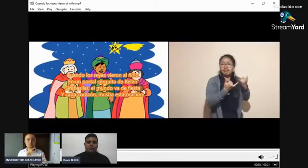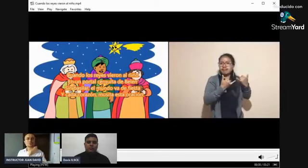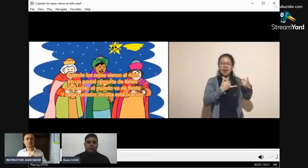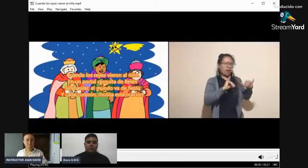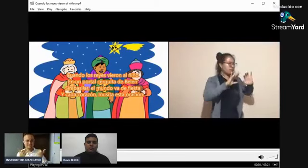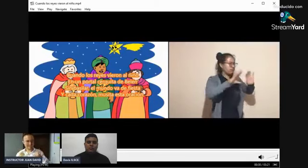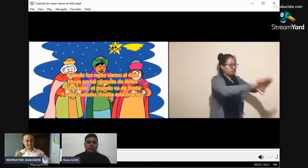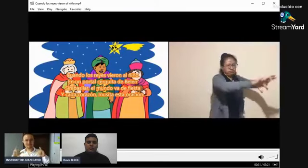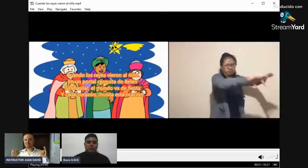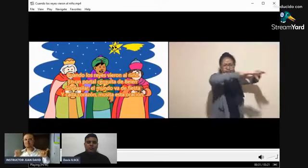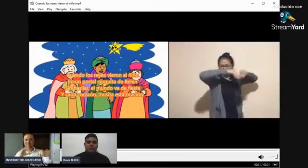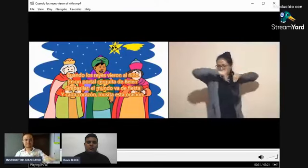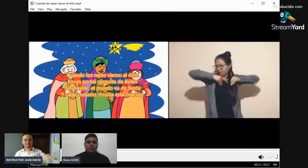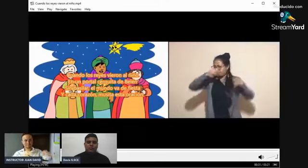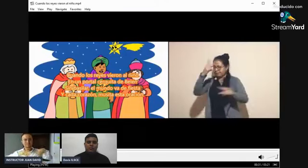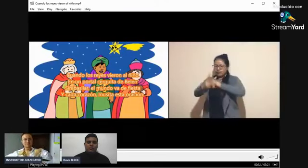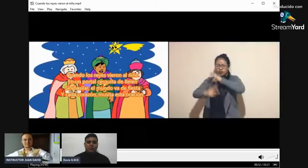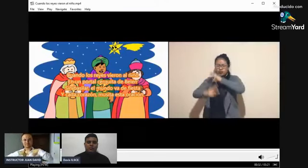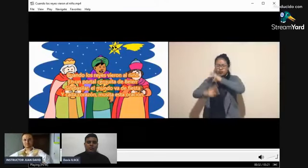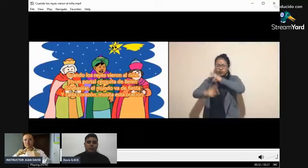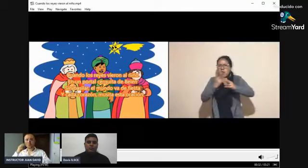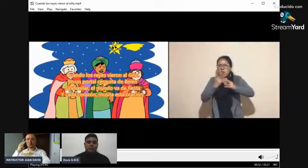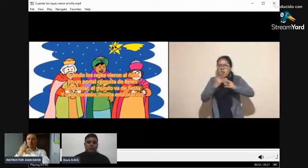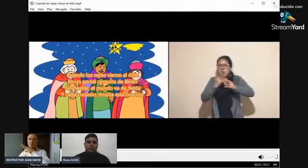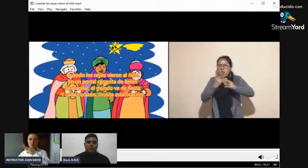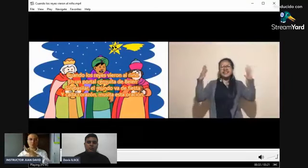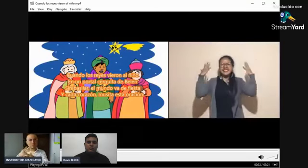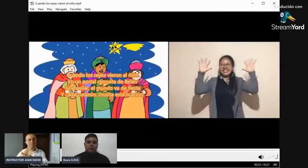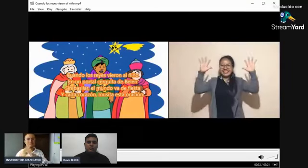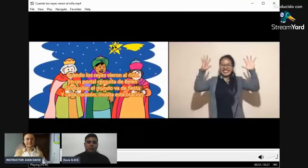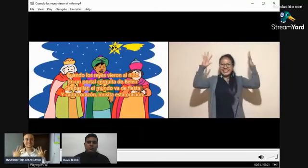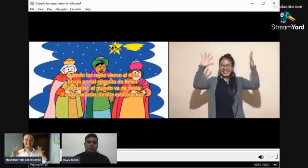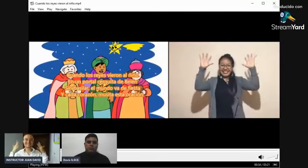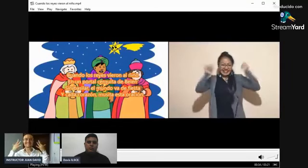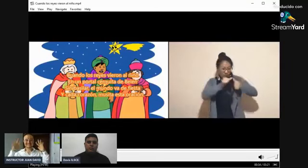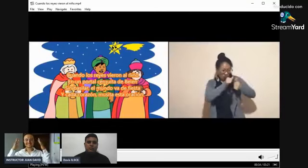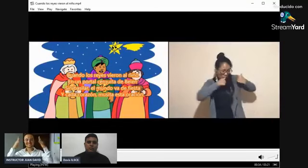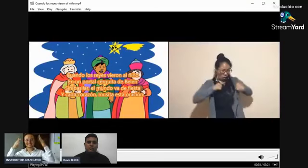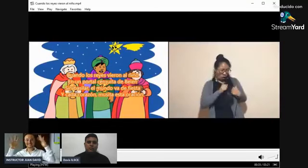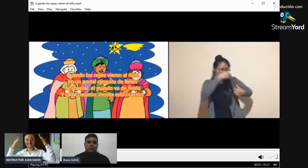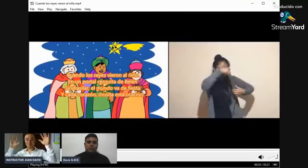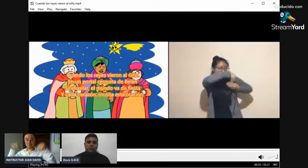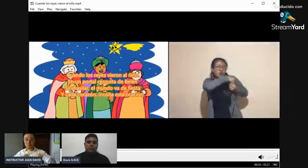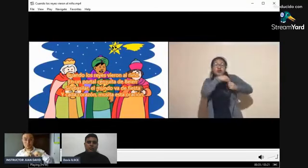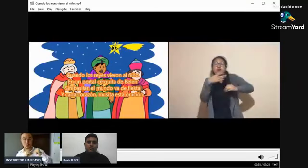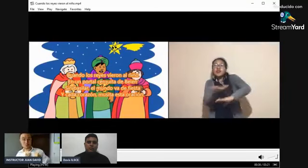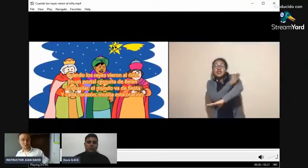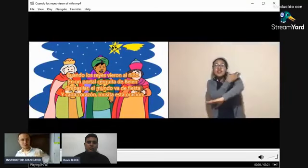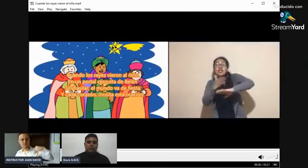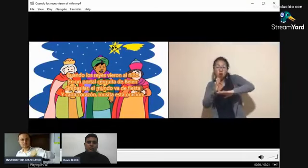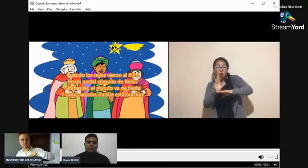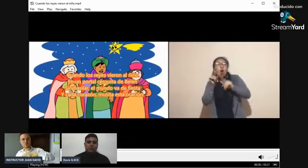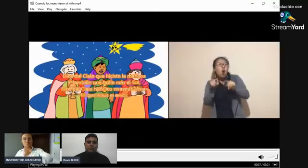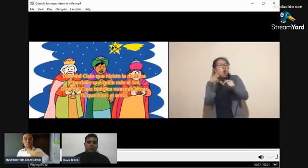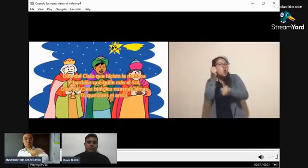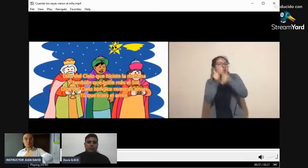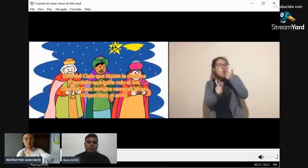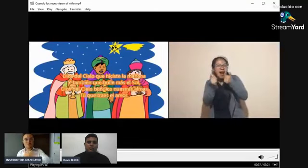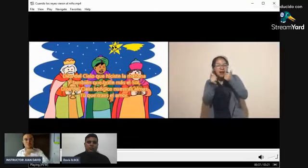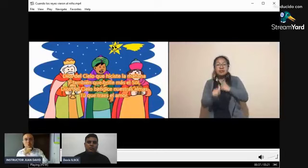sin vacilar, el mundo va de fiesta y cada corazón pusiste esta oración.